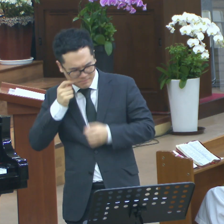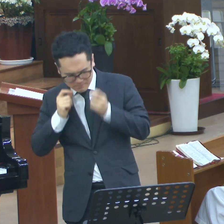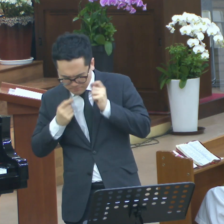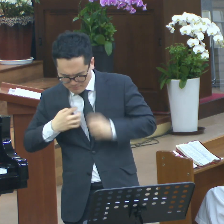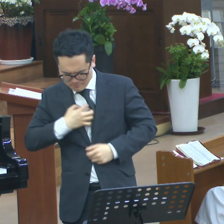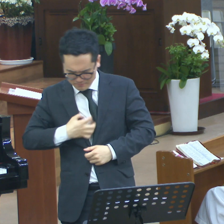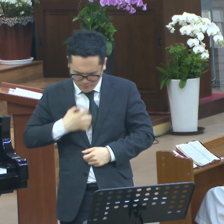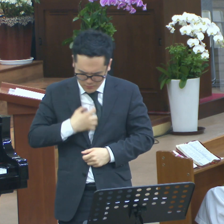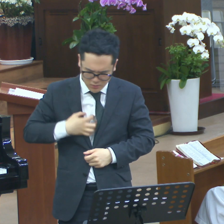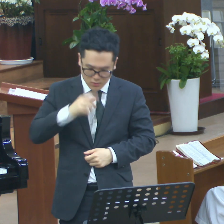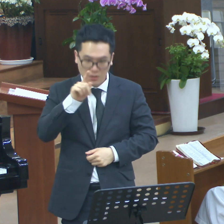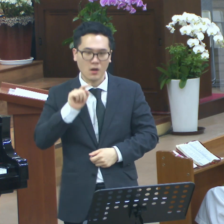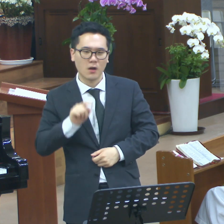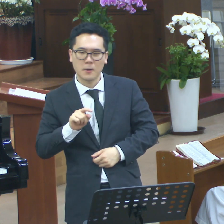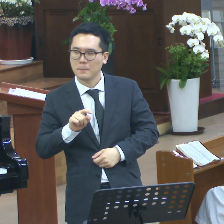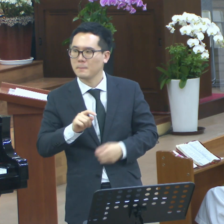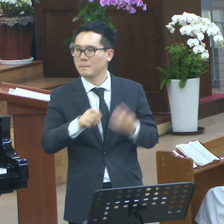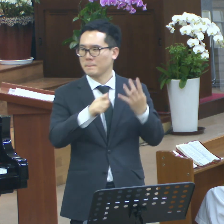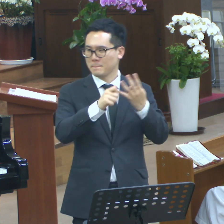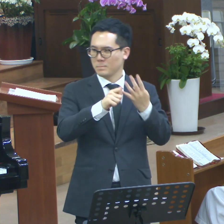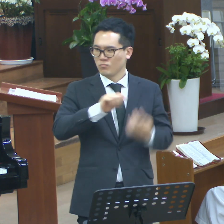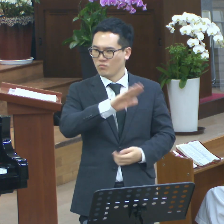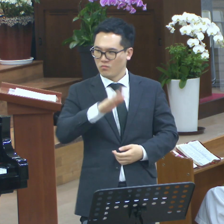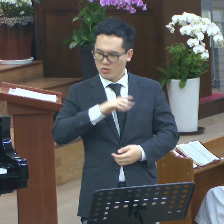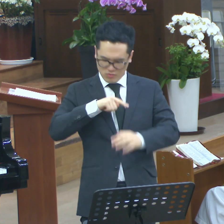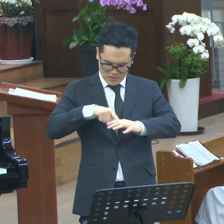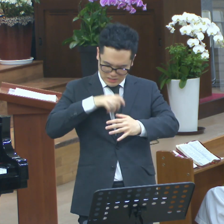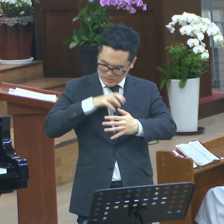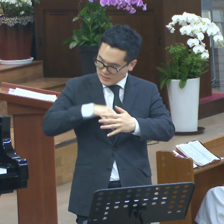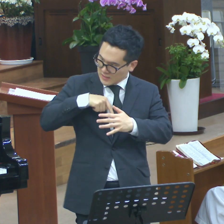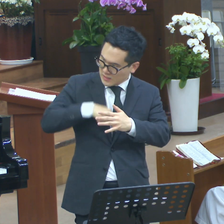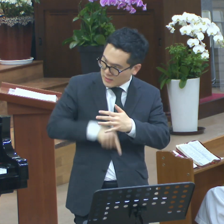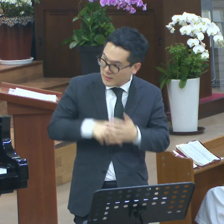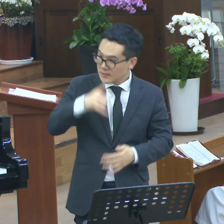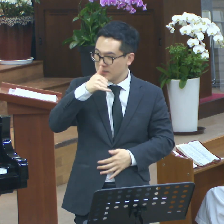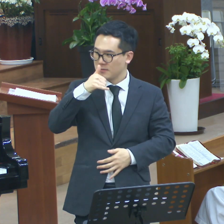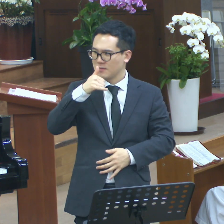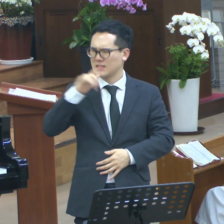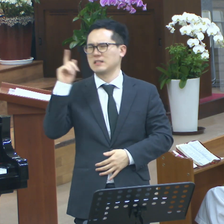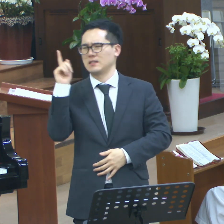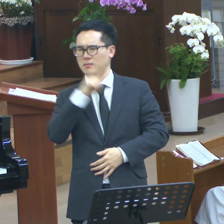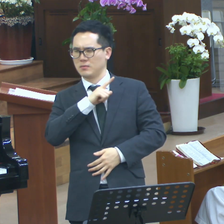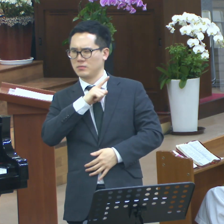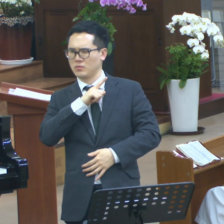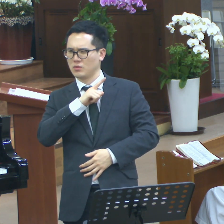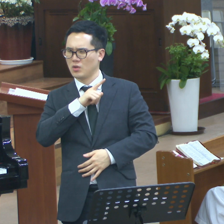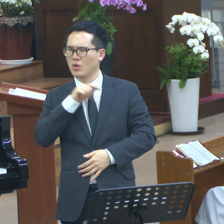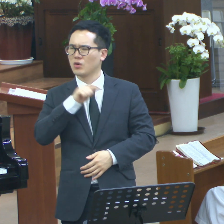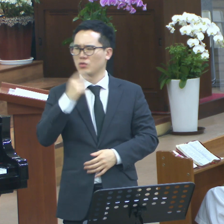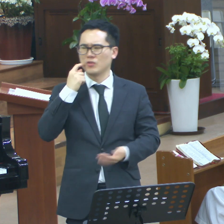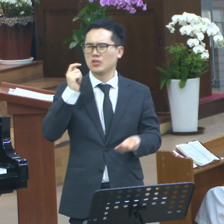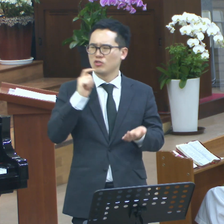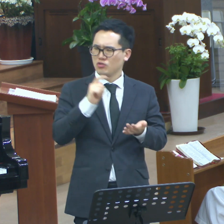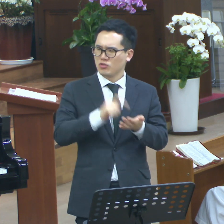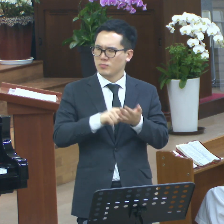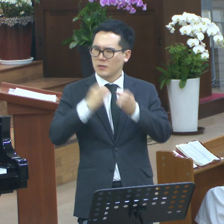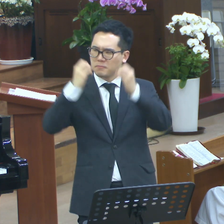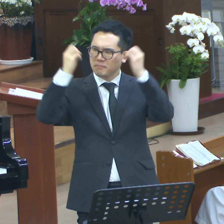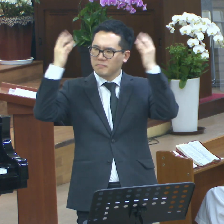패스하는 경향이 있는데 그것을 어떻게 느껴야 되는가? 그것을 알도록 해주는데 119편은